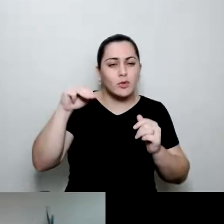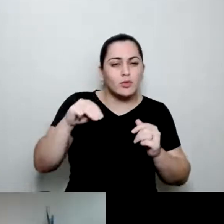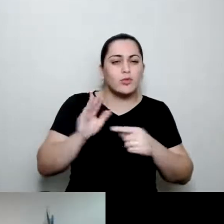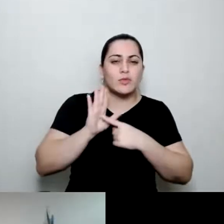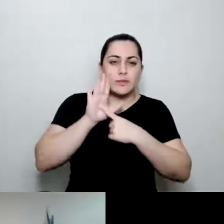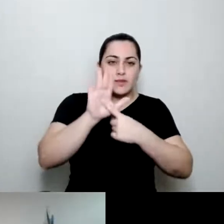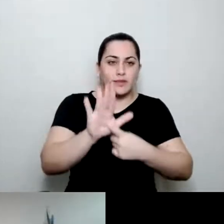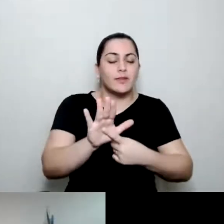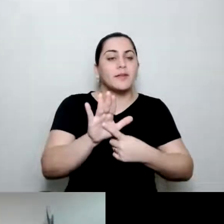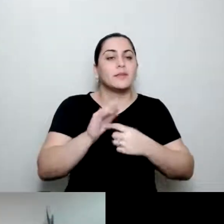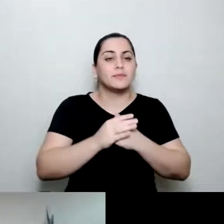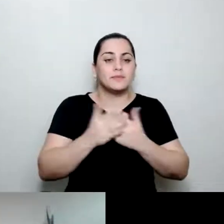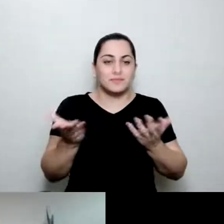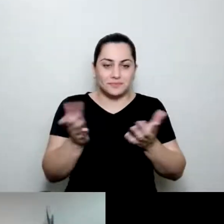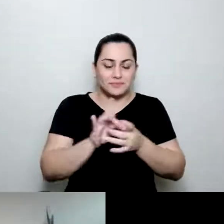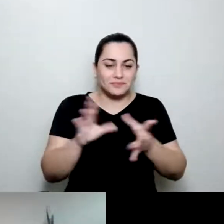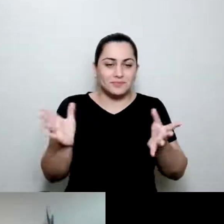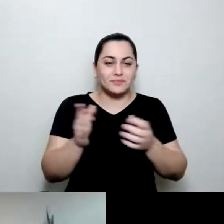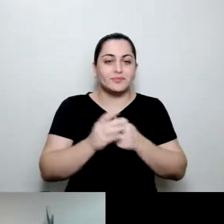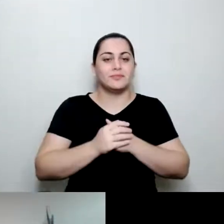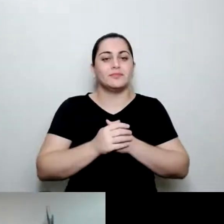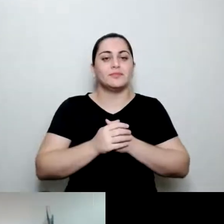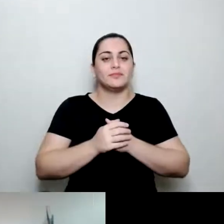exposição. Por favor.